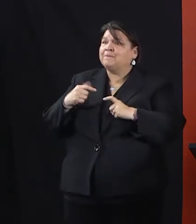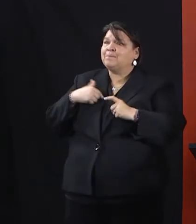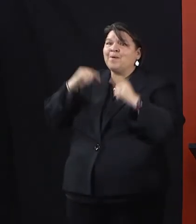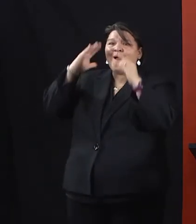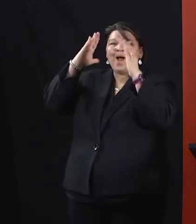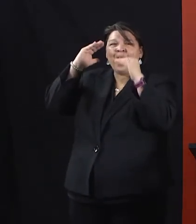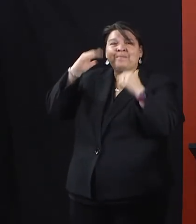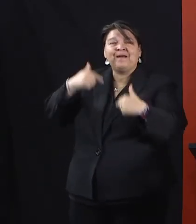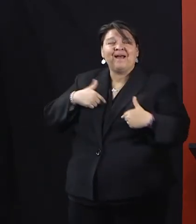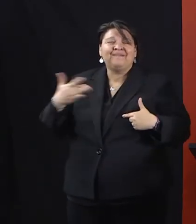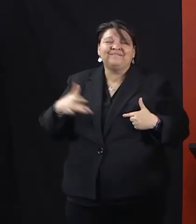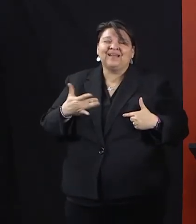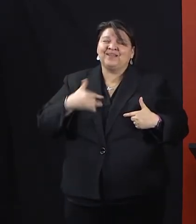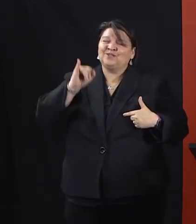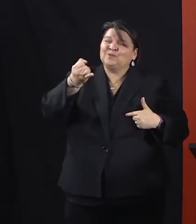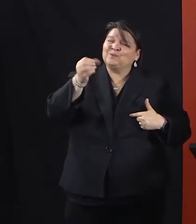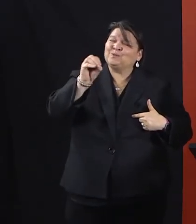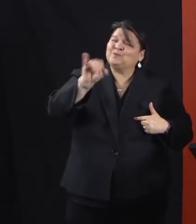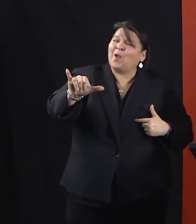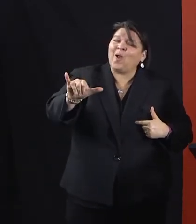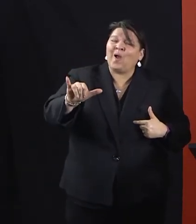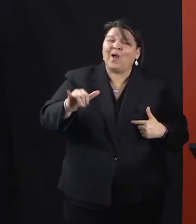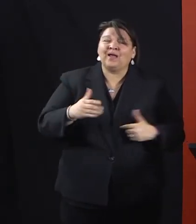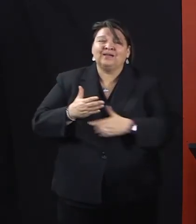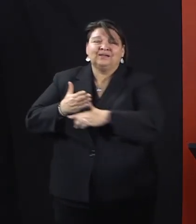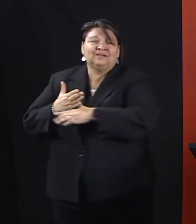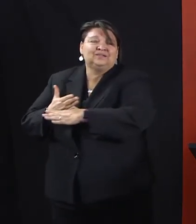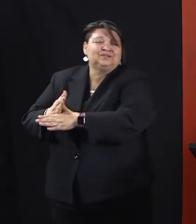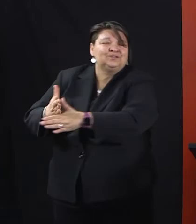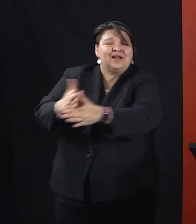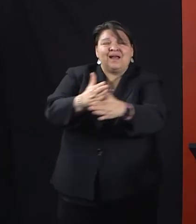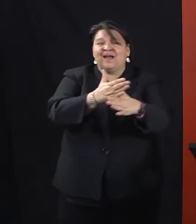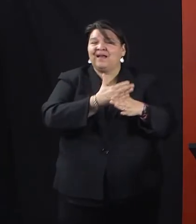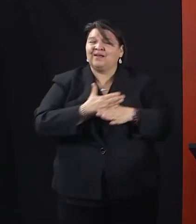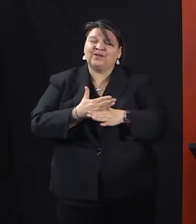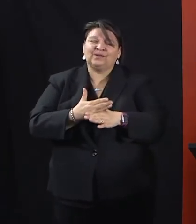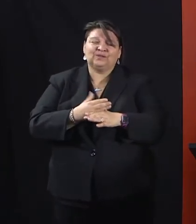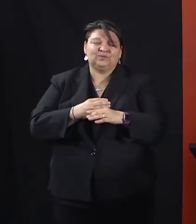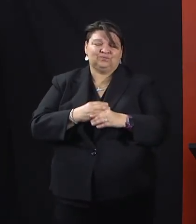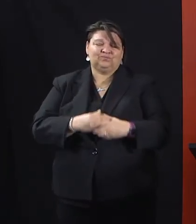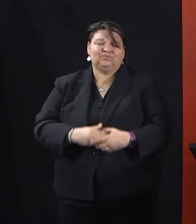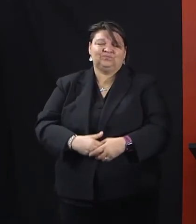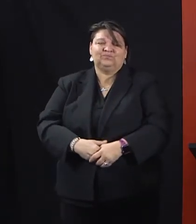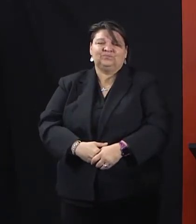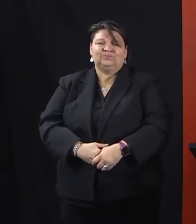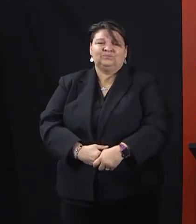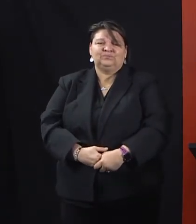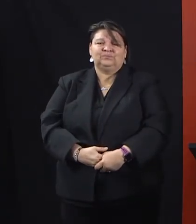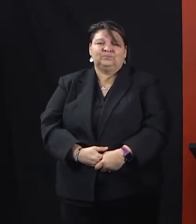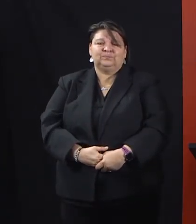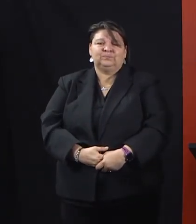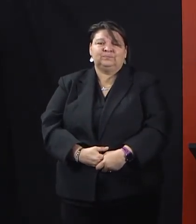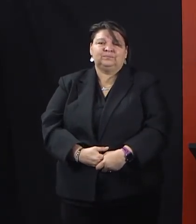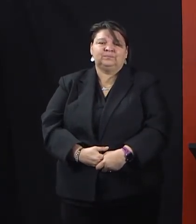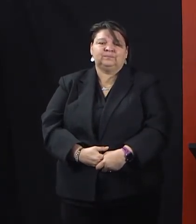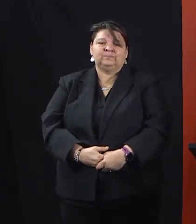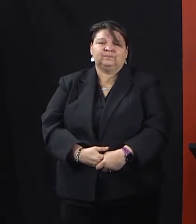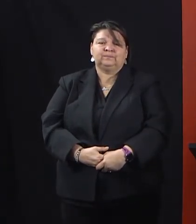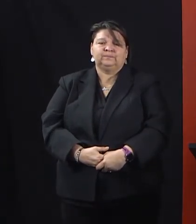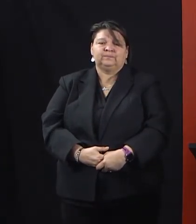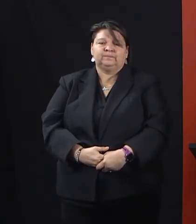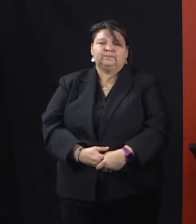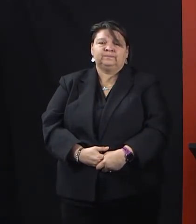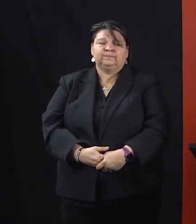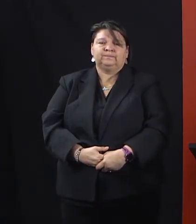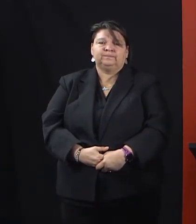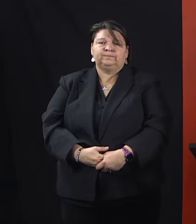ustedes están haciendo para mantenerse uno a otro a salvo. Y ella también quiere que continúen haciendo eso. Pero también quiere que compartan